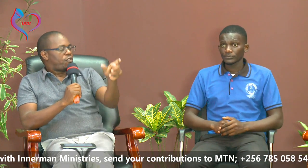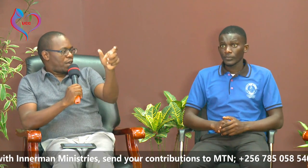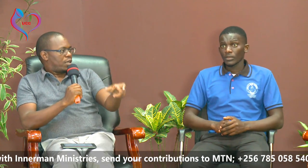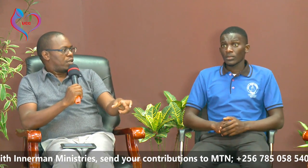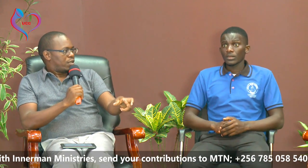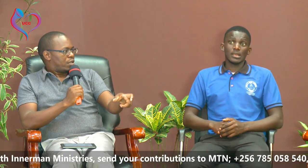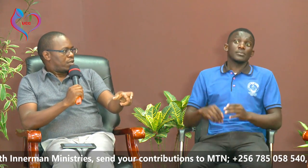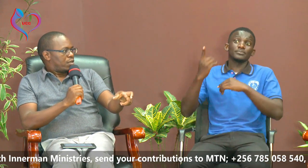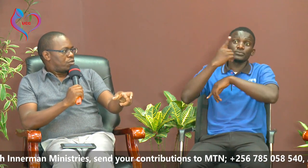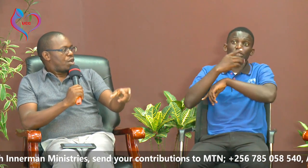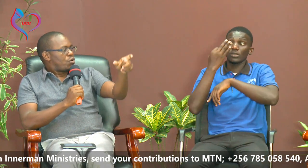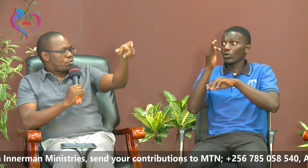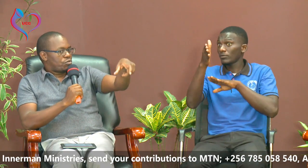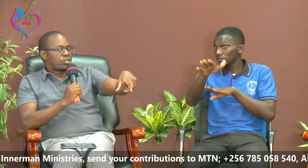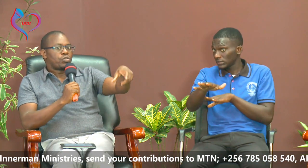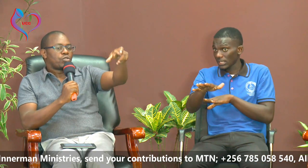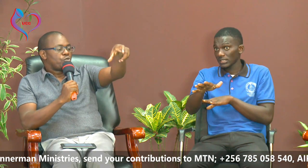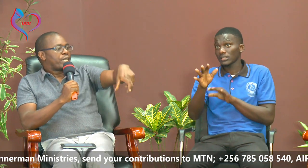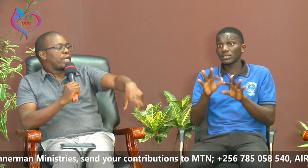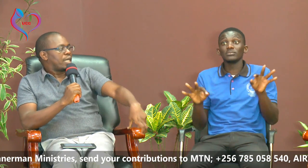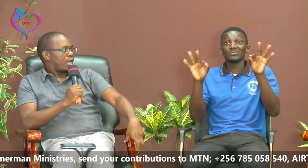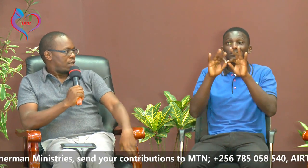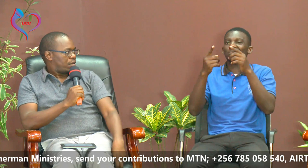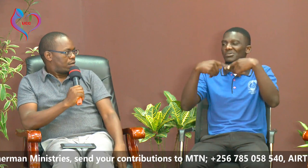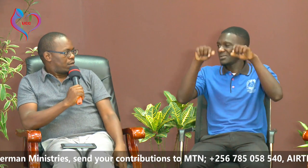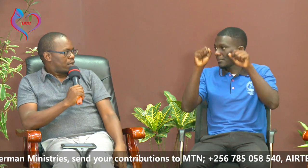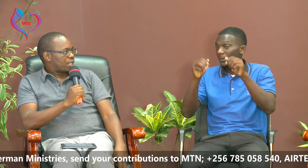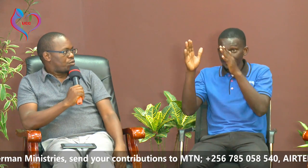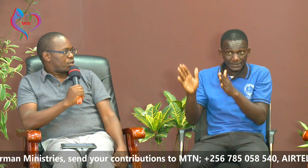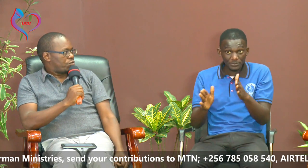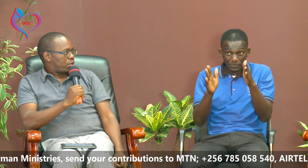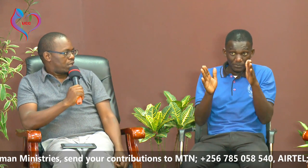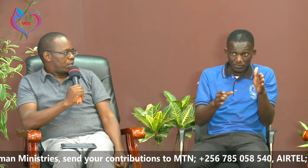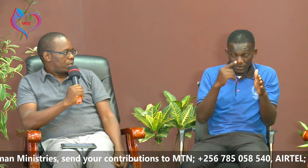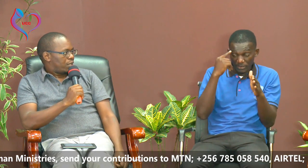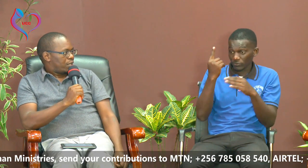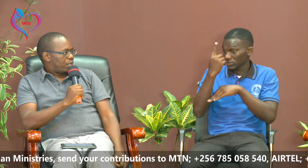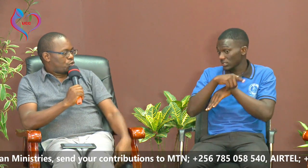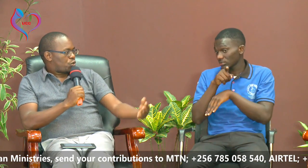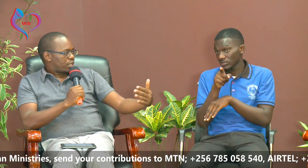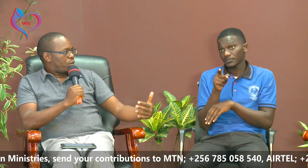lw'okufa lunaku lukulu nti tulina odwetegekera nga terunatuuka lutuuka saawa